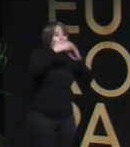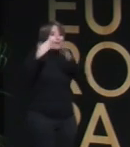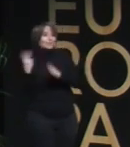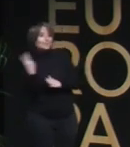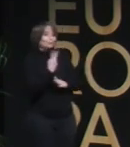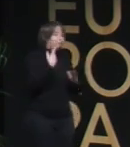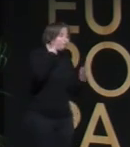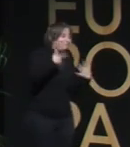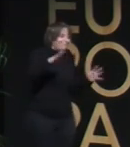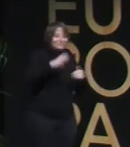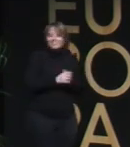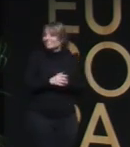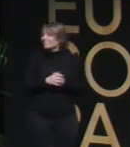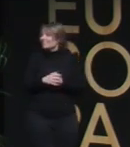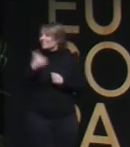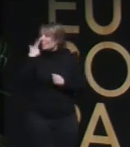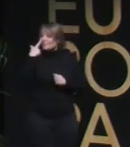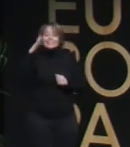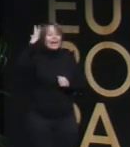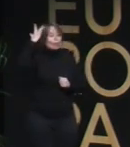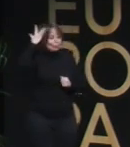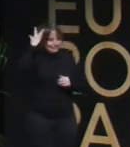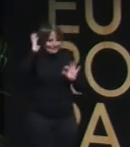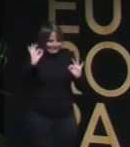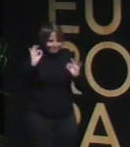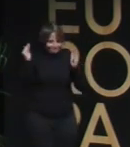etcétera, ¿no? Vamos a ver la diferencia con el adolescente, ¿eh?